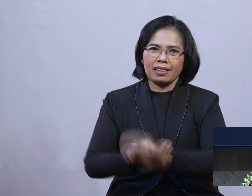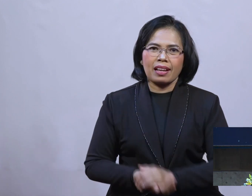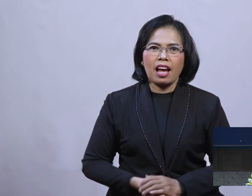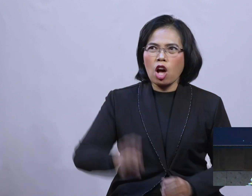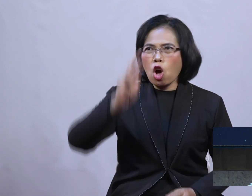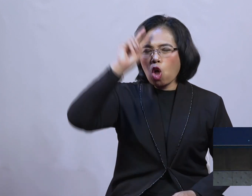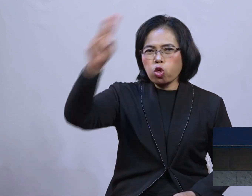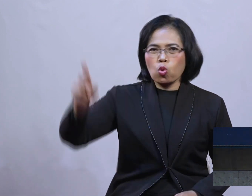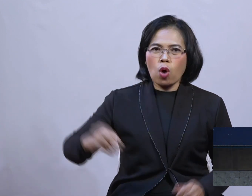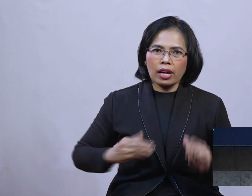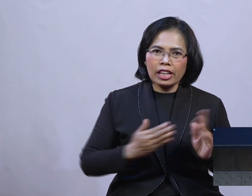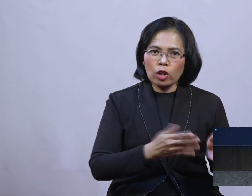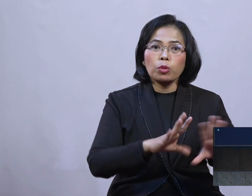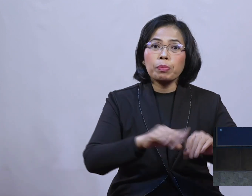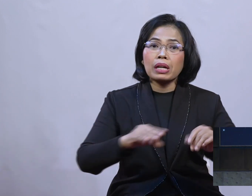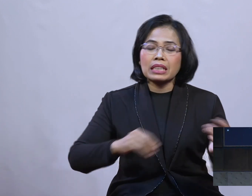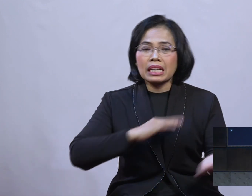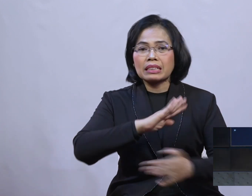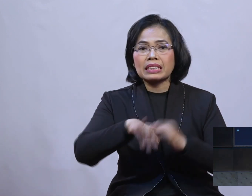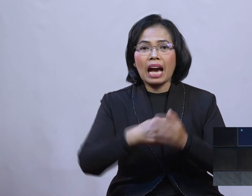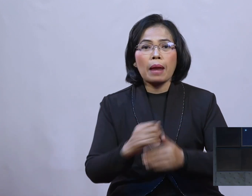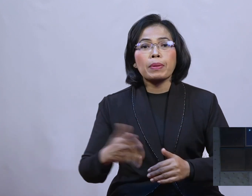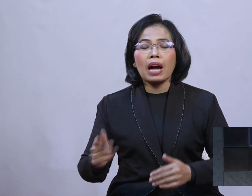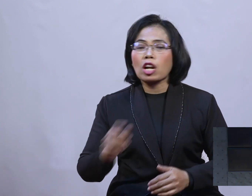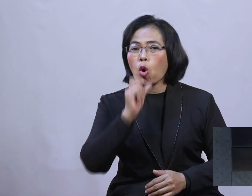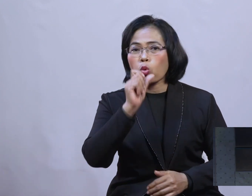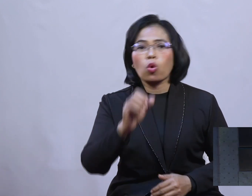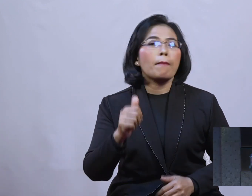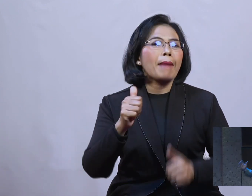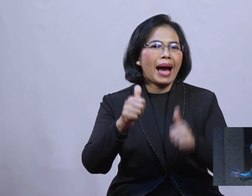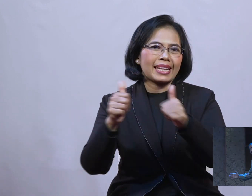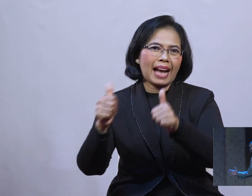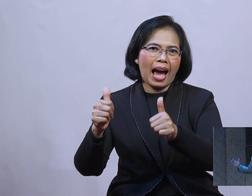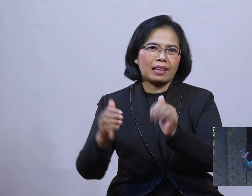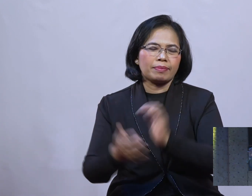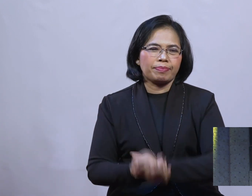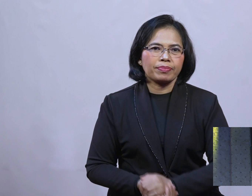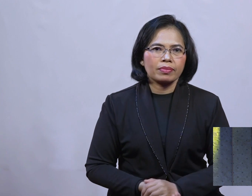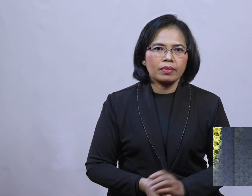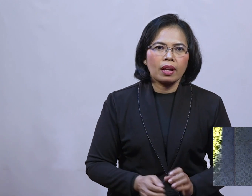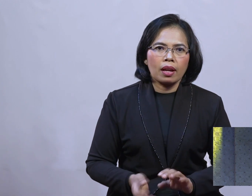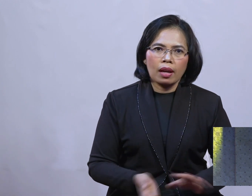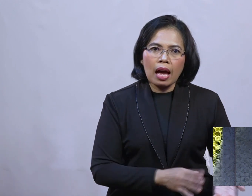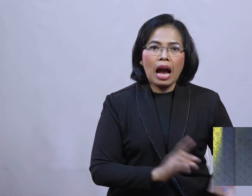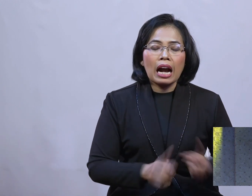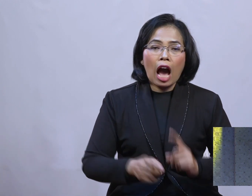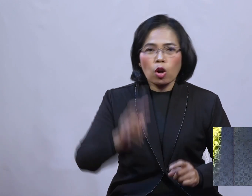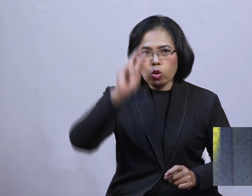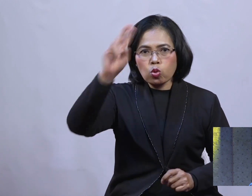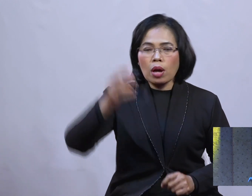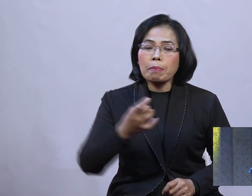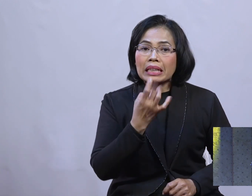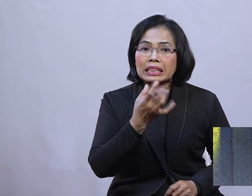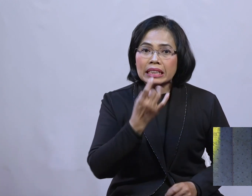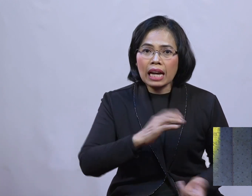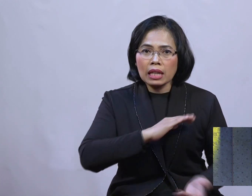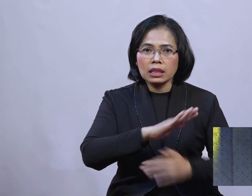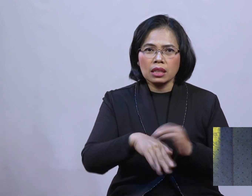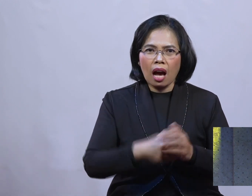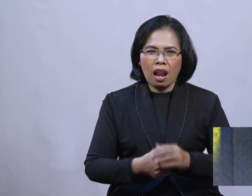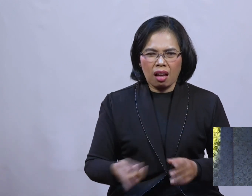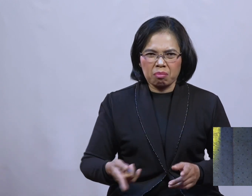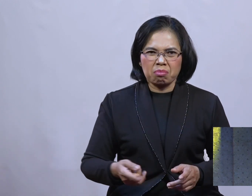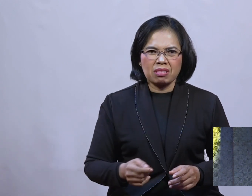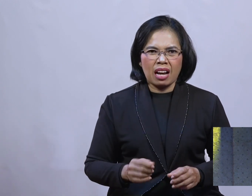perkara untuk kebaikan artinya kalau Tuhan ijinkan sekali menyakitkan ini berlaku lebih hidup twinning